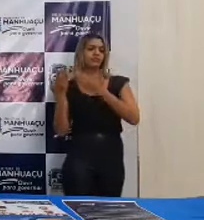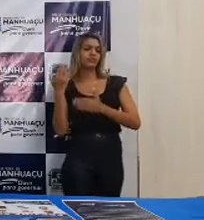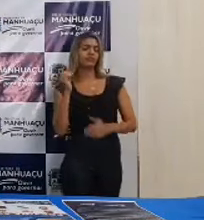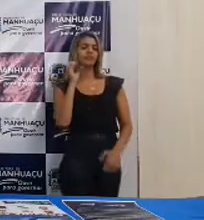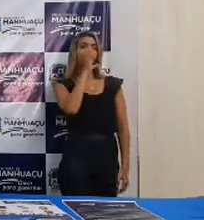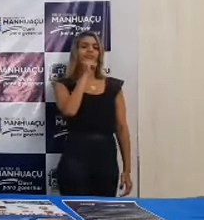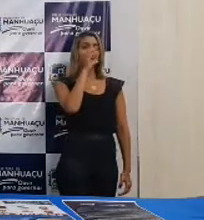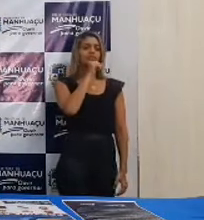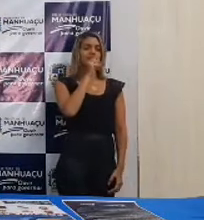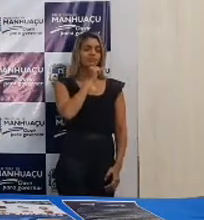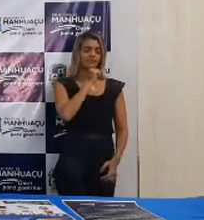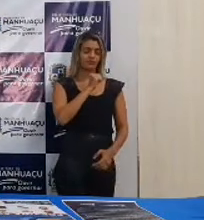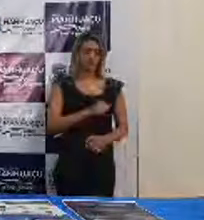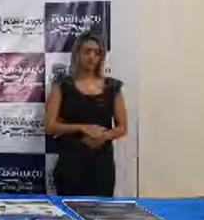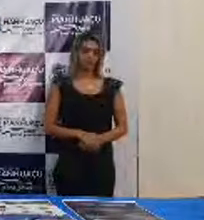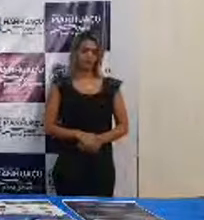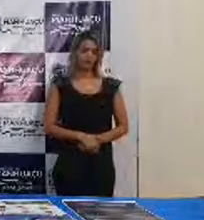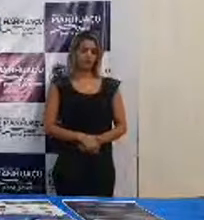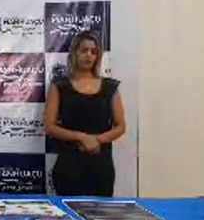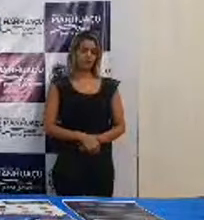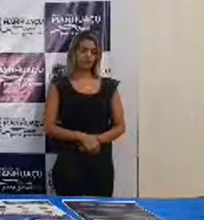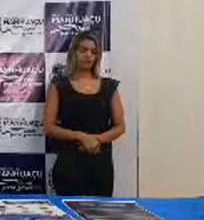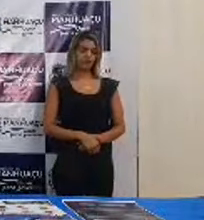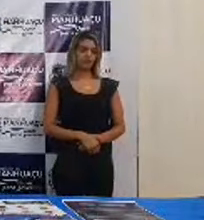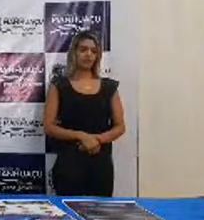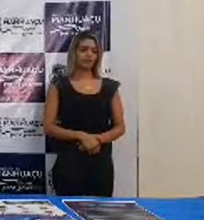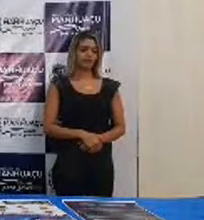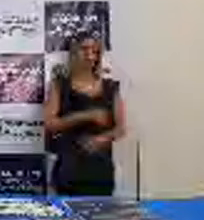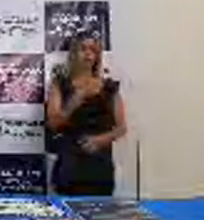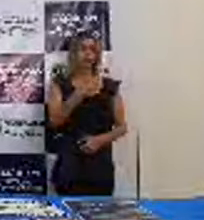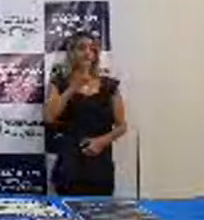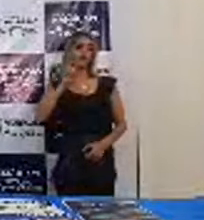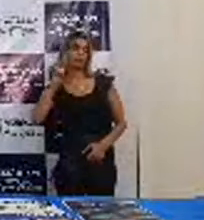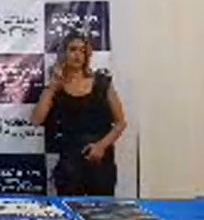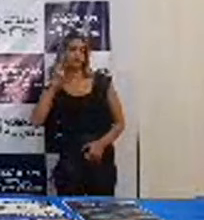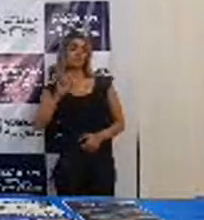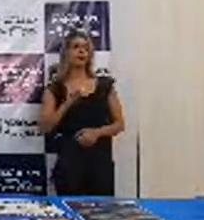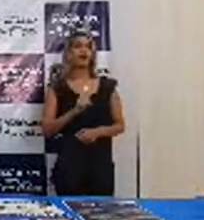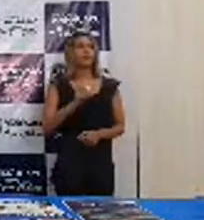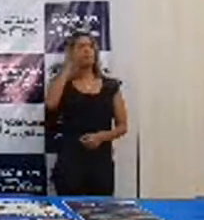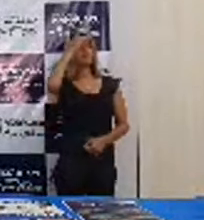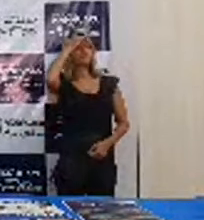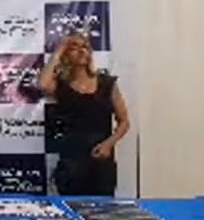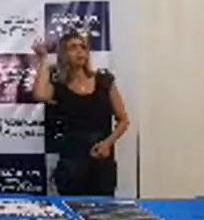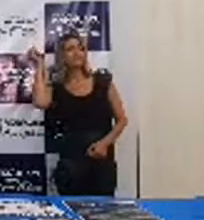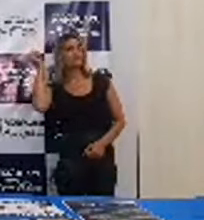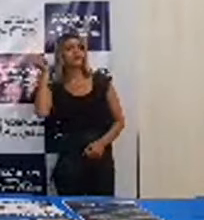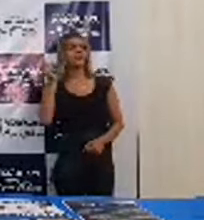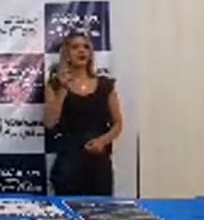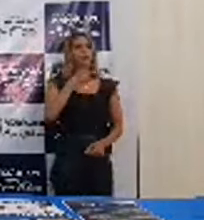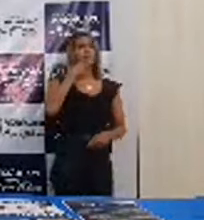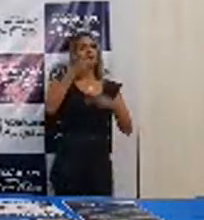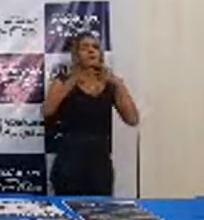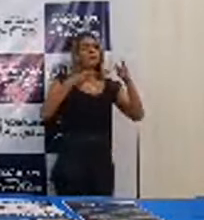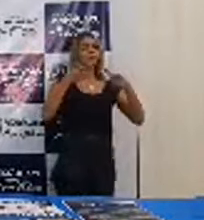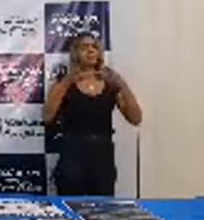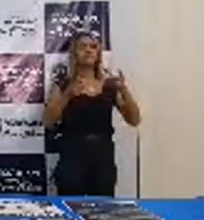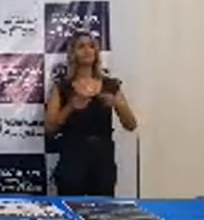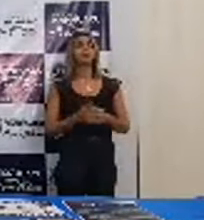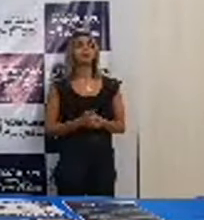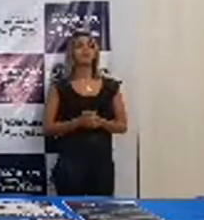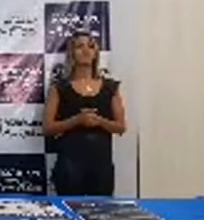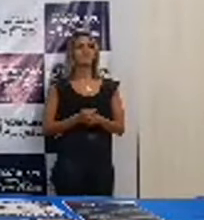Estiveram virtualmente presentes 25 participantes. Essa reunião foi demandada depois desse